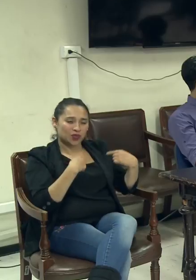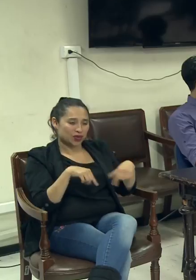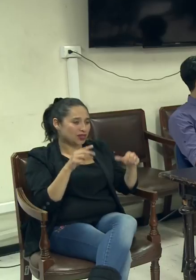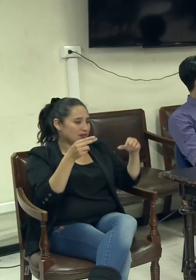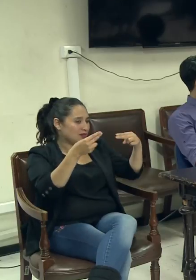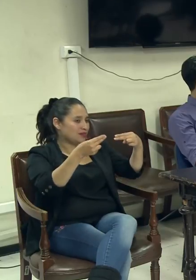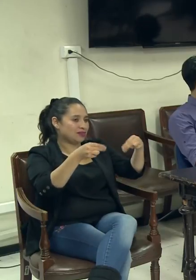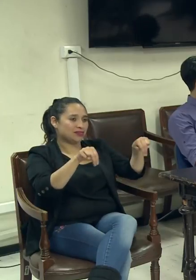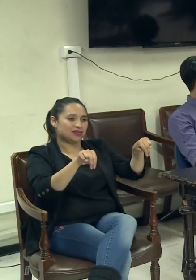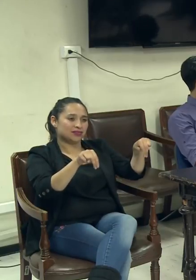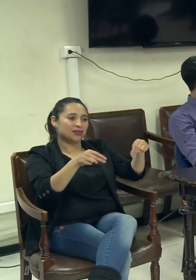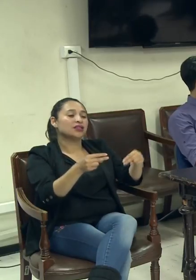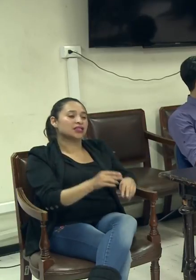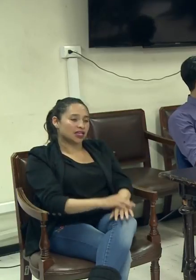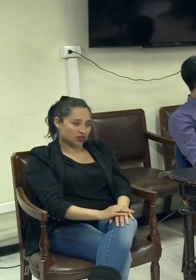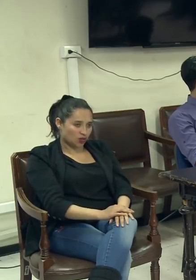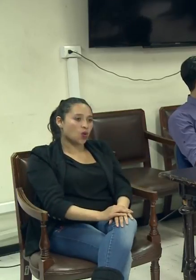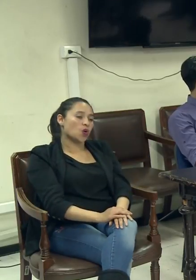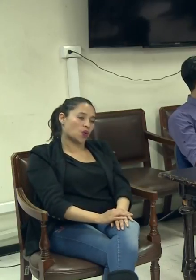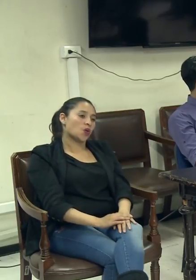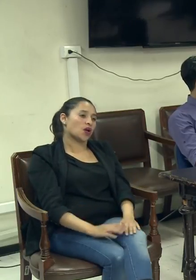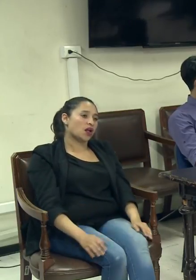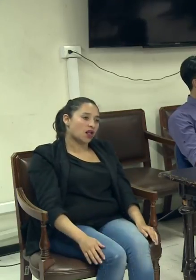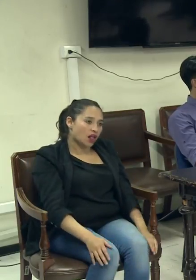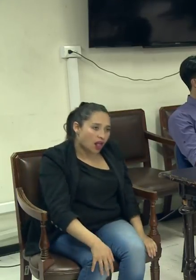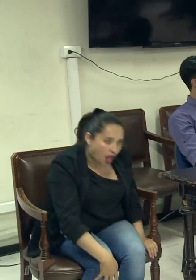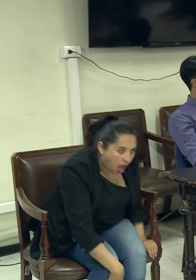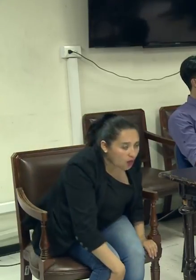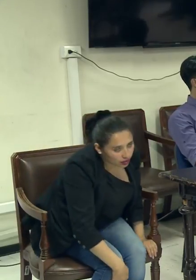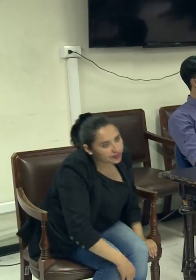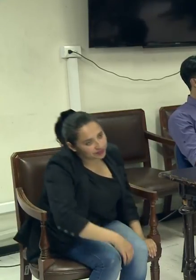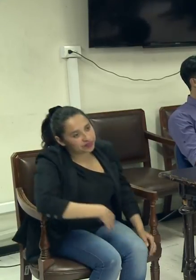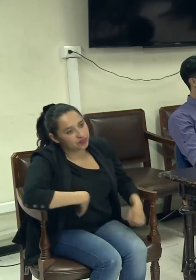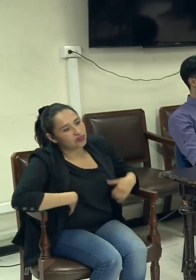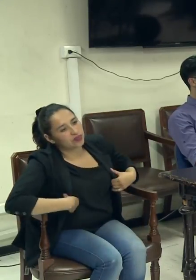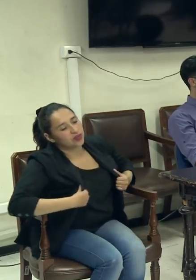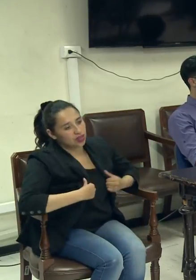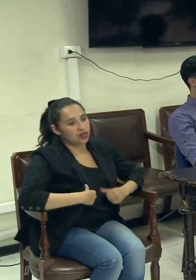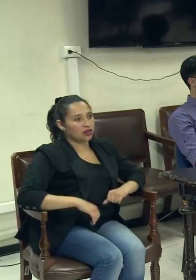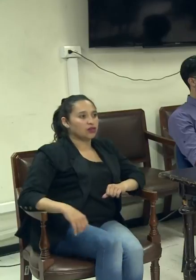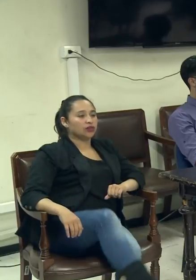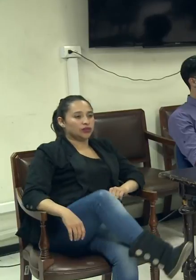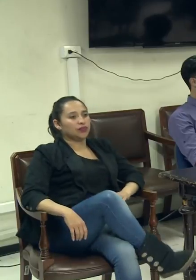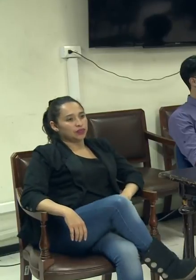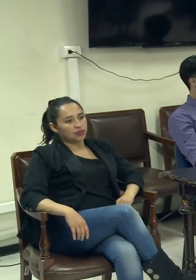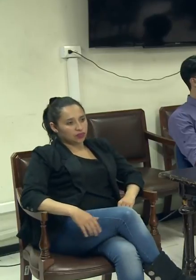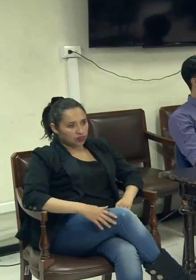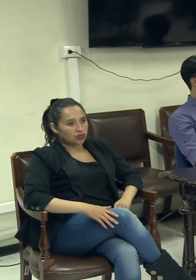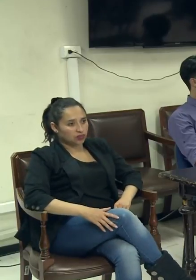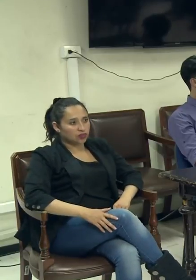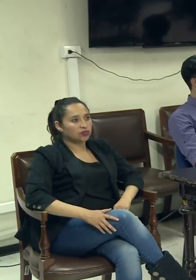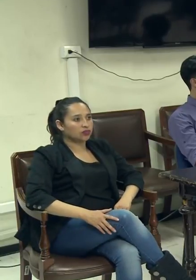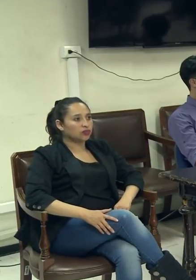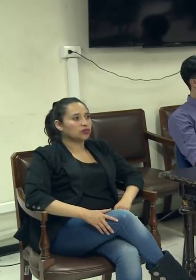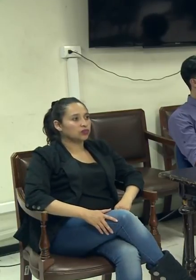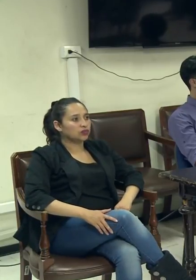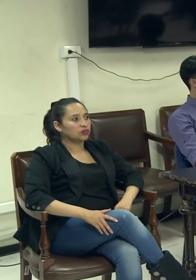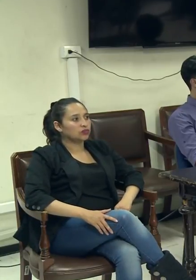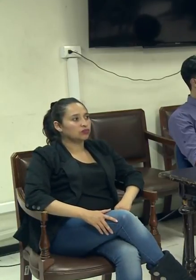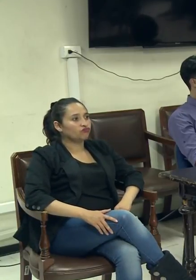niños, y un día era un juego colectivo de niñas, para niñas y niños.